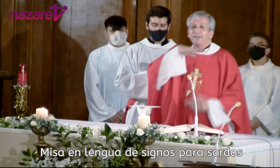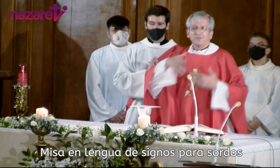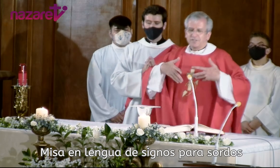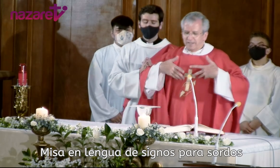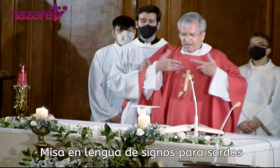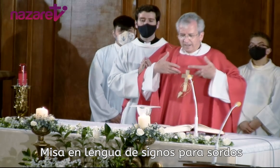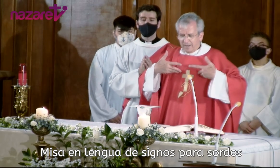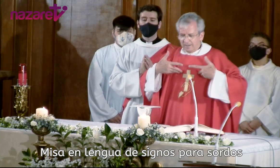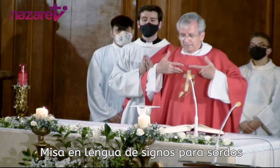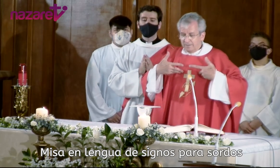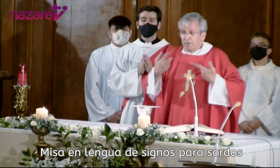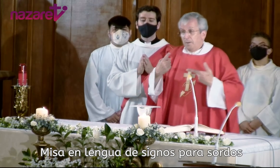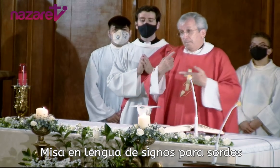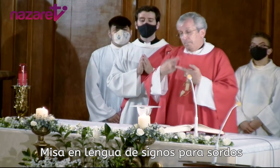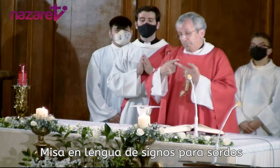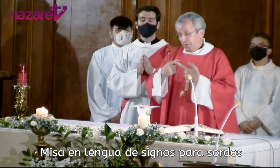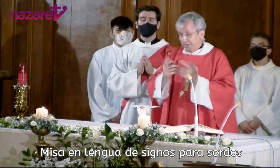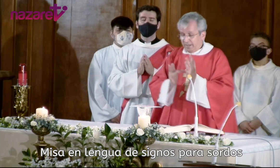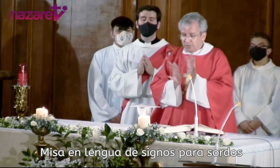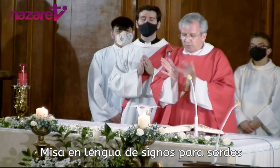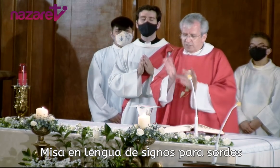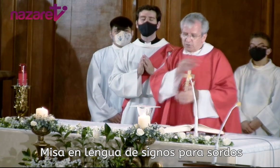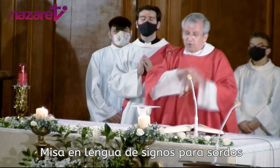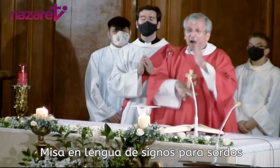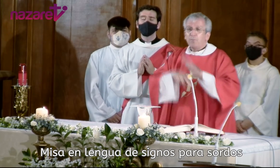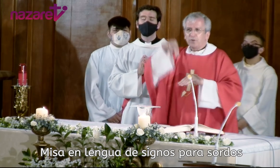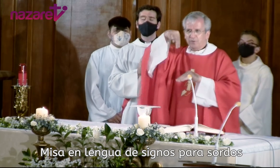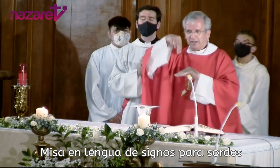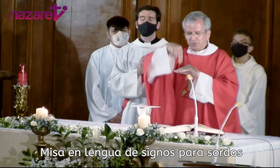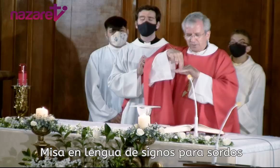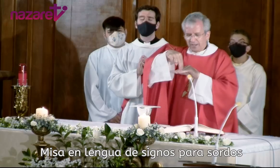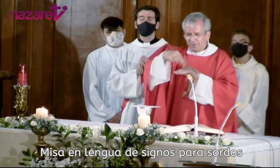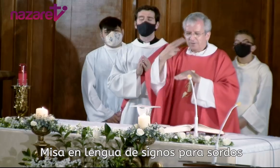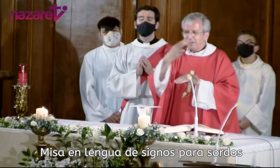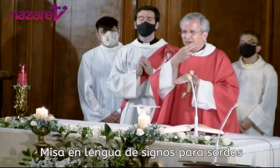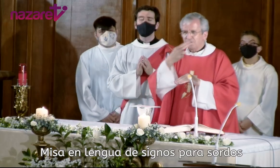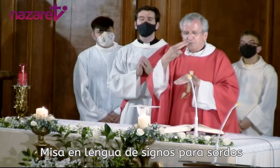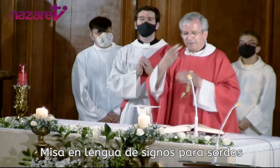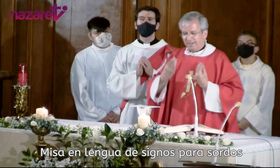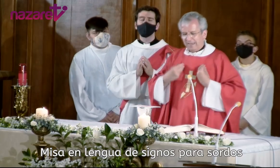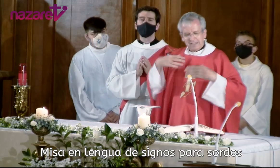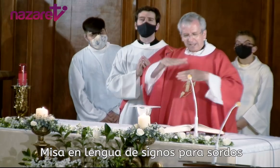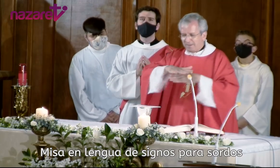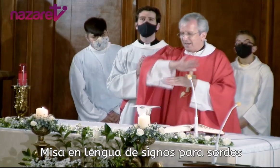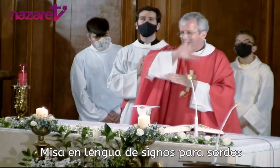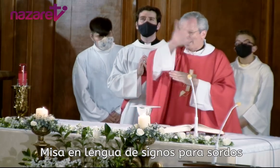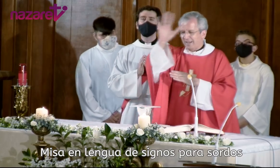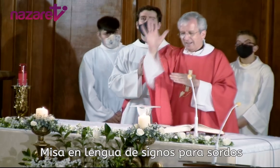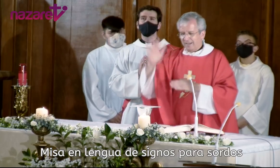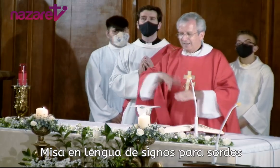Llenos de alegría, porque Jesucristo ha muerto y ha resucitado y nos promete esta vida eterna